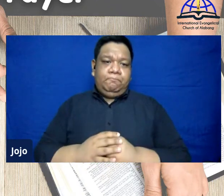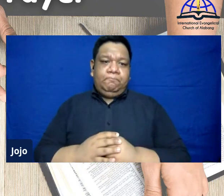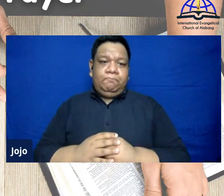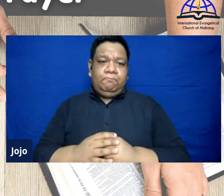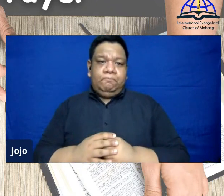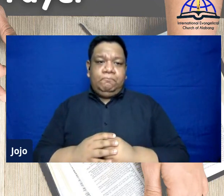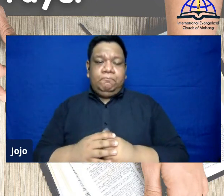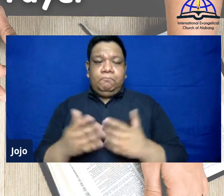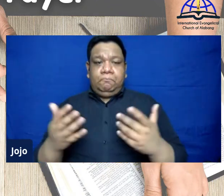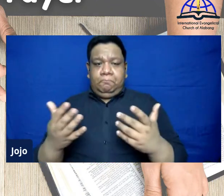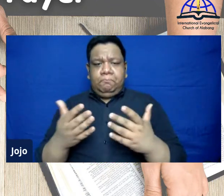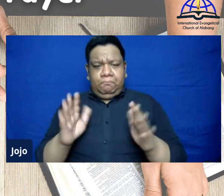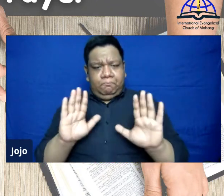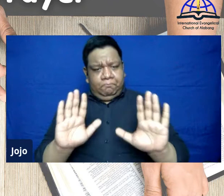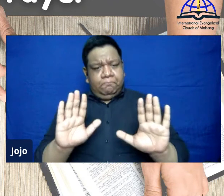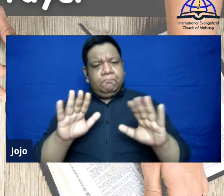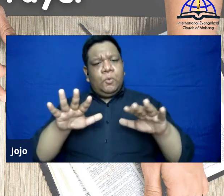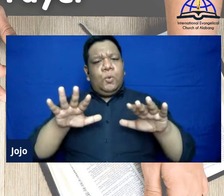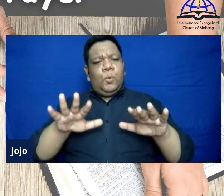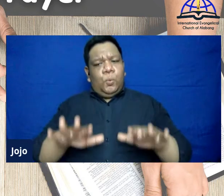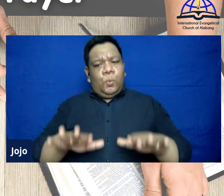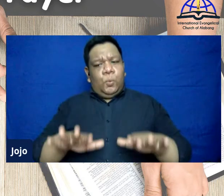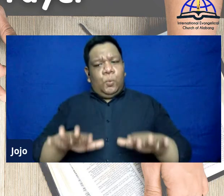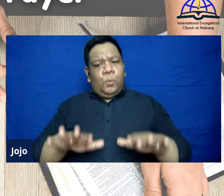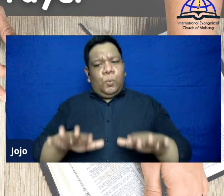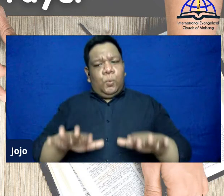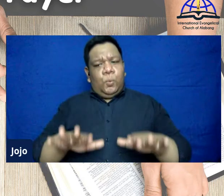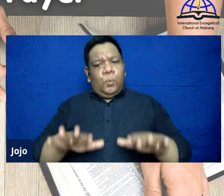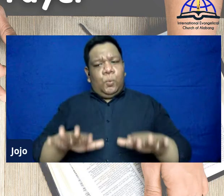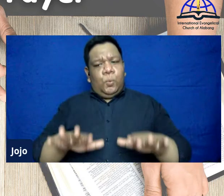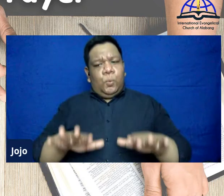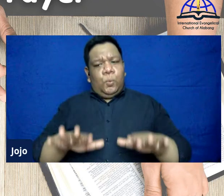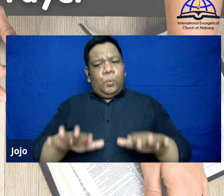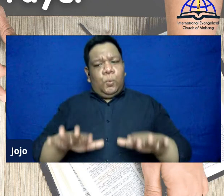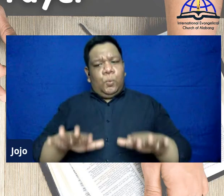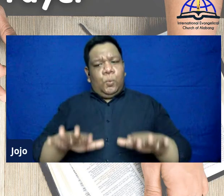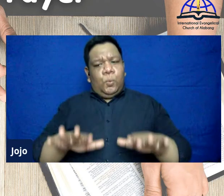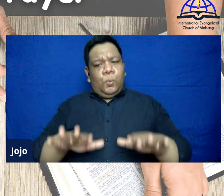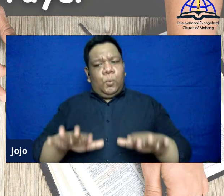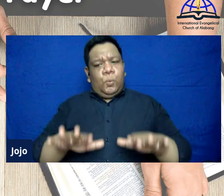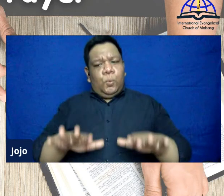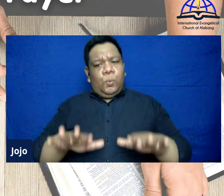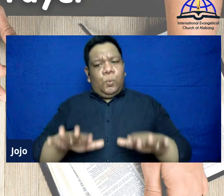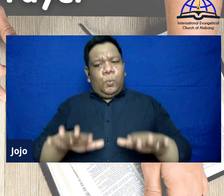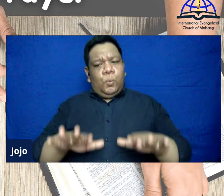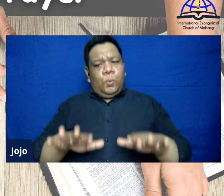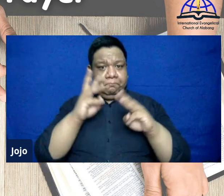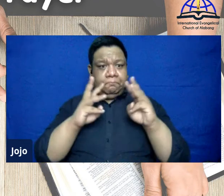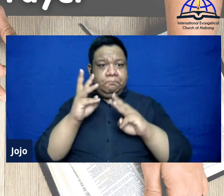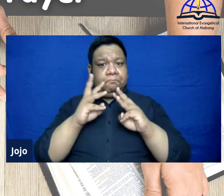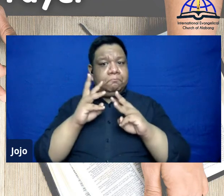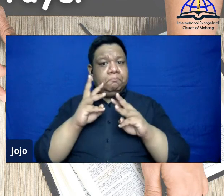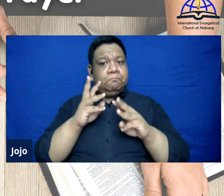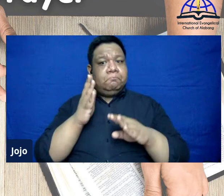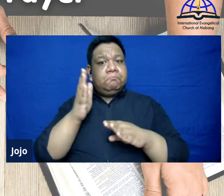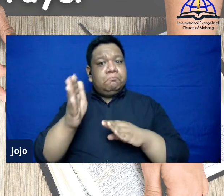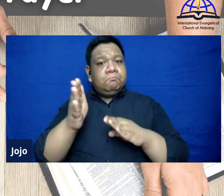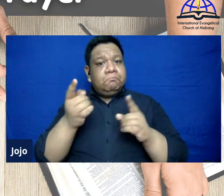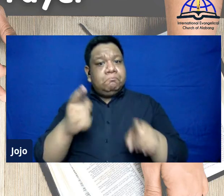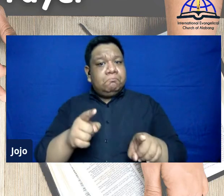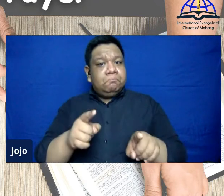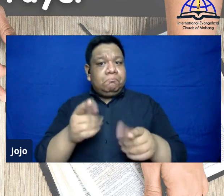So be calm when all the rest of us are worried about what might or could